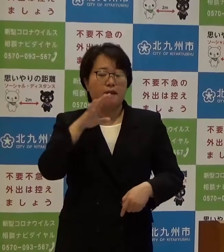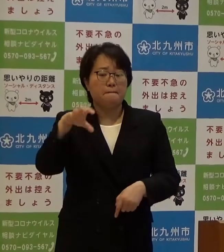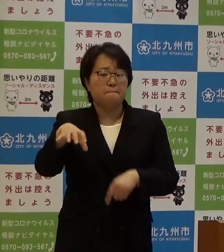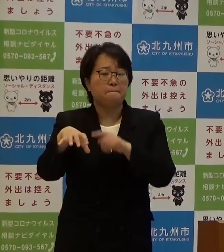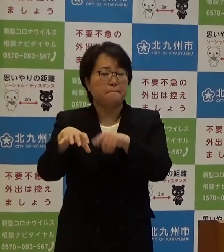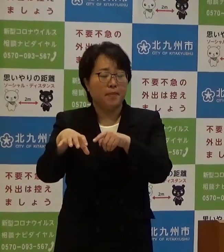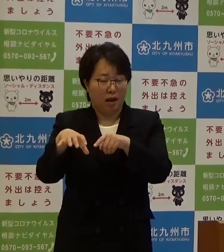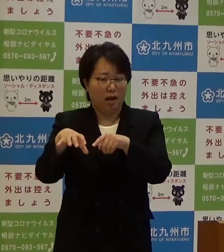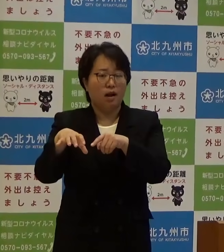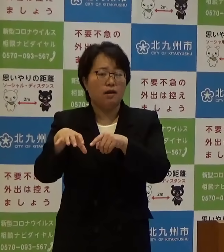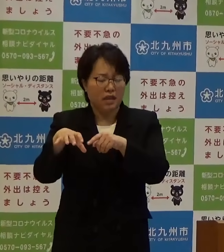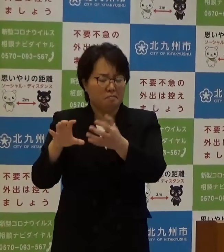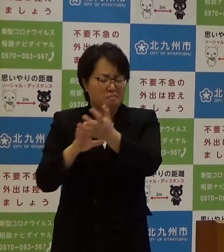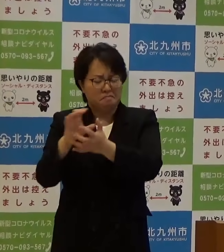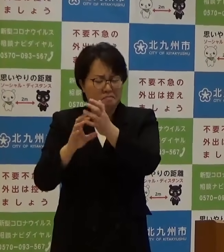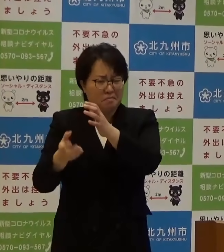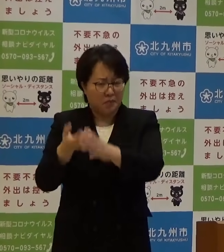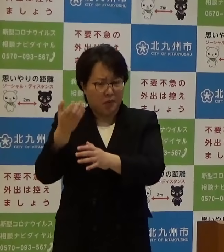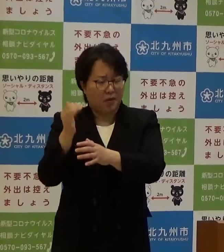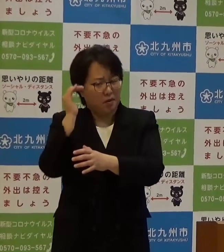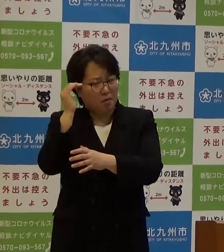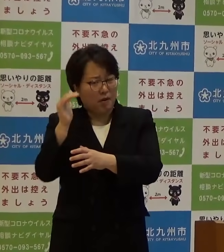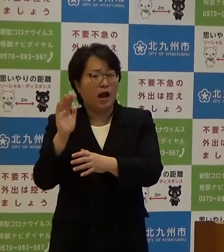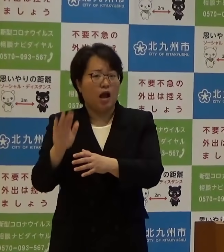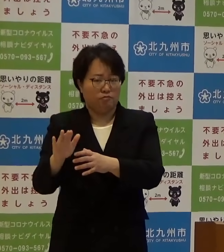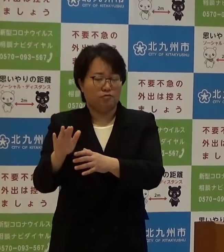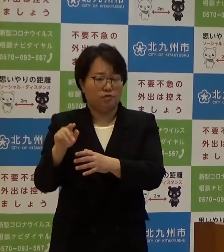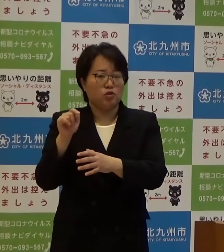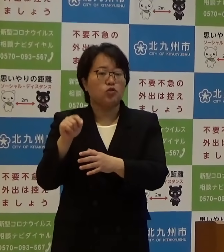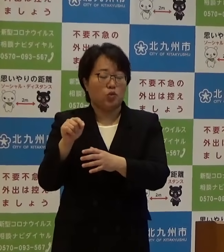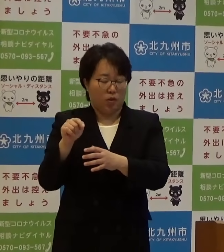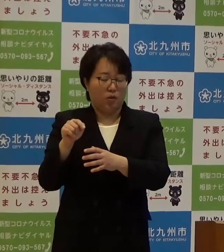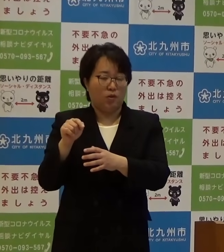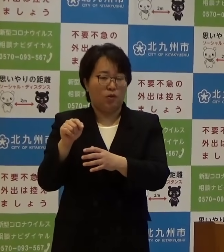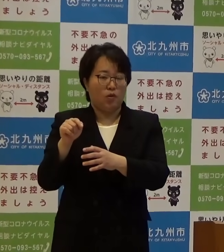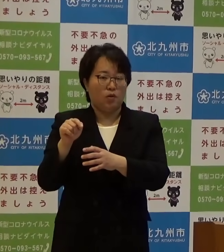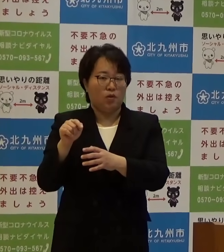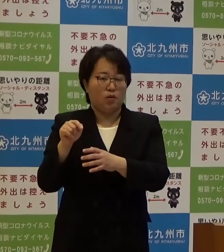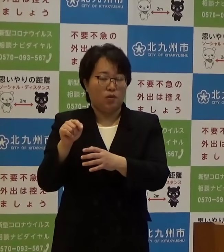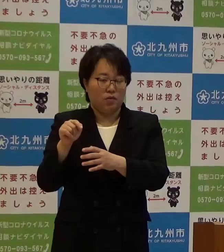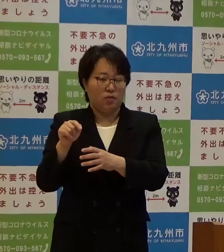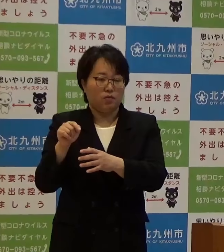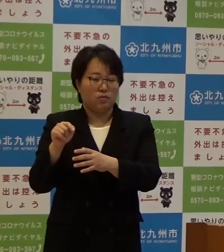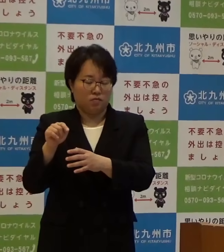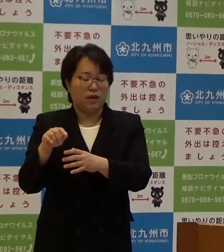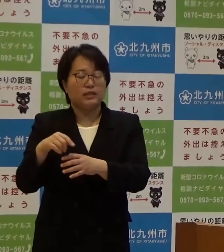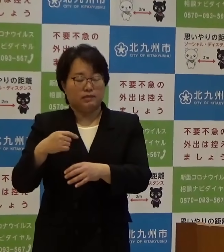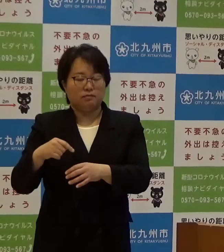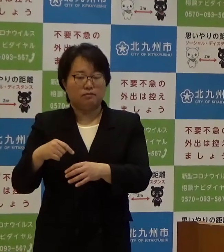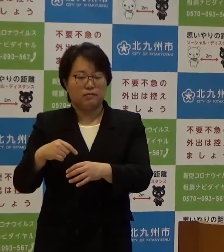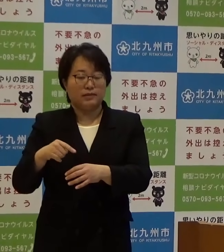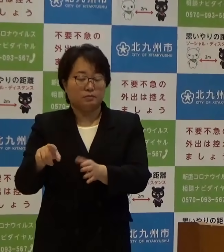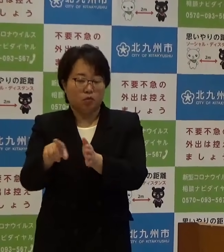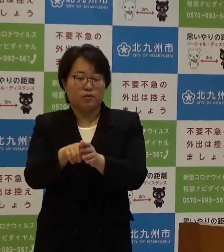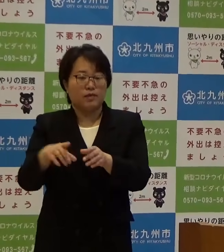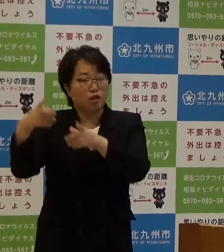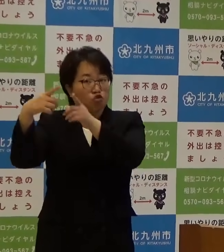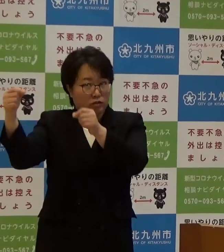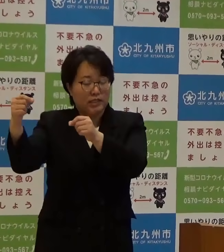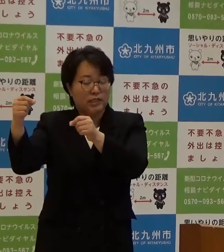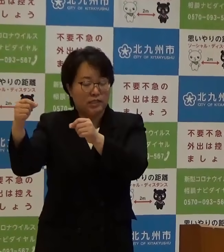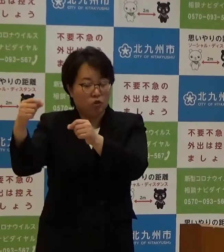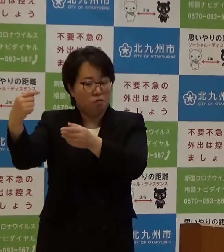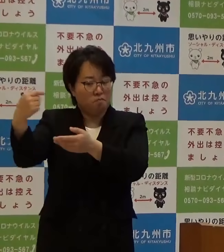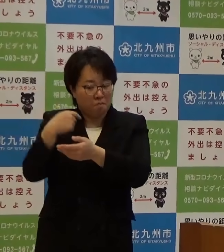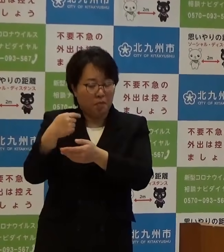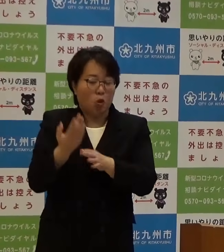回避を考えて、独自、まあ、先行して決定しているところもありますけれども、